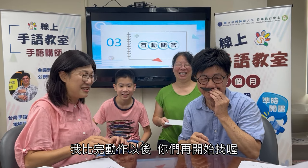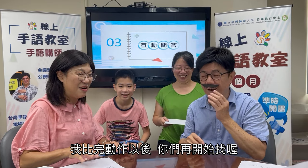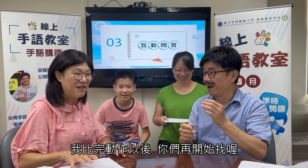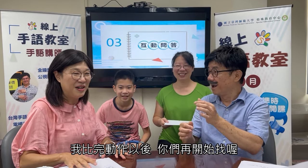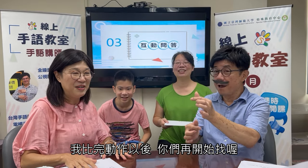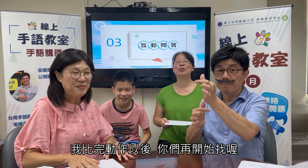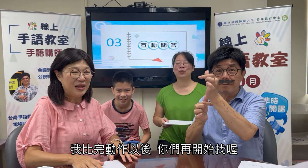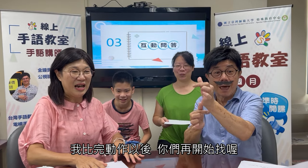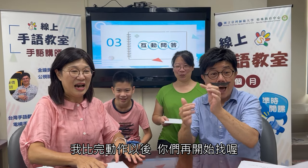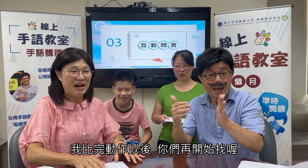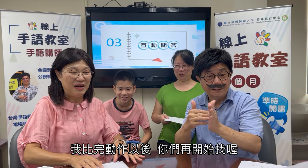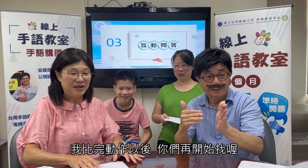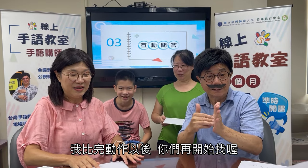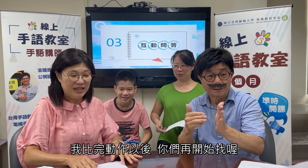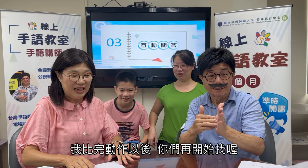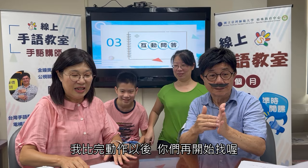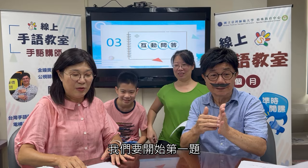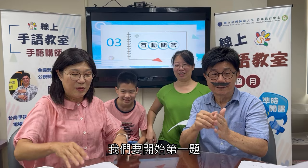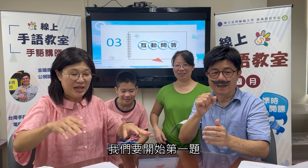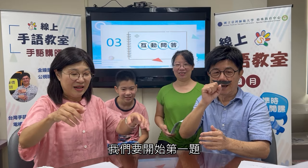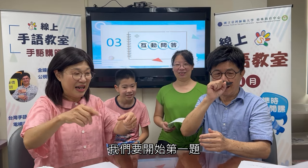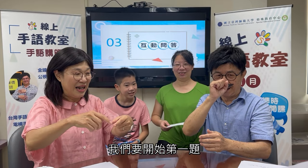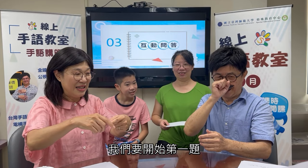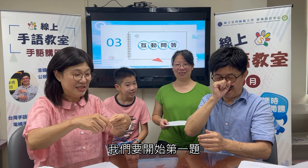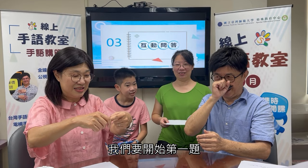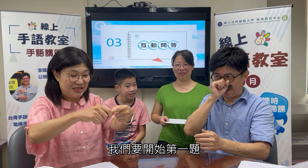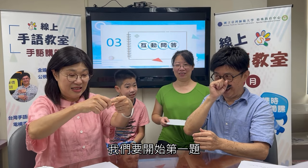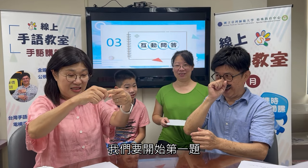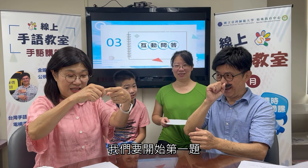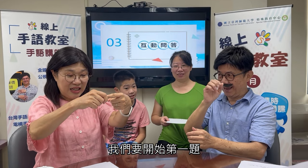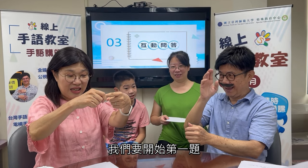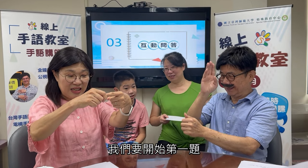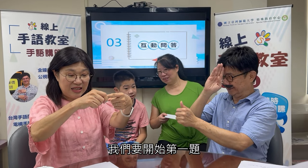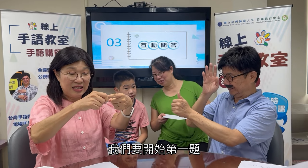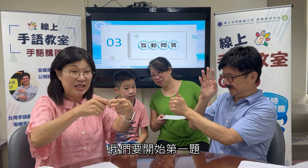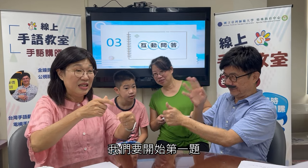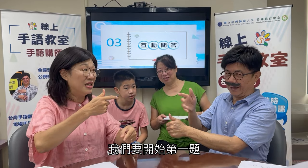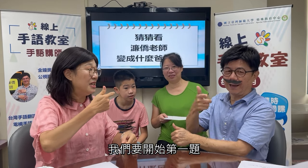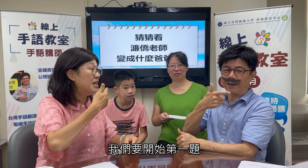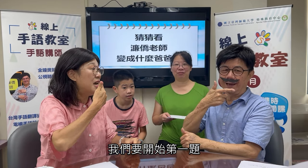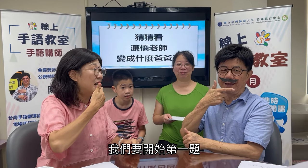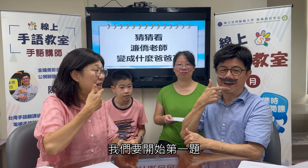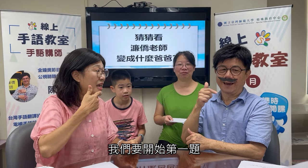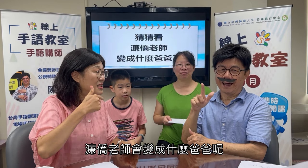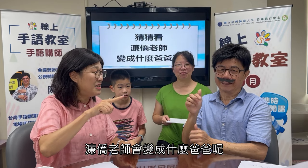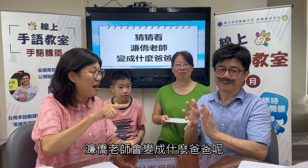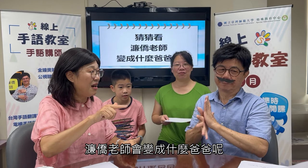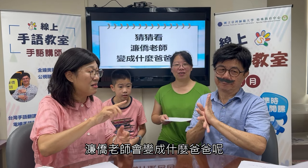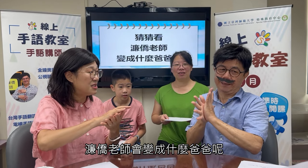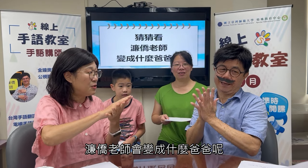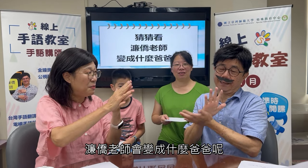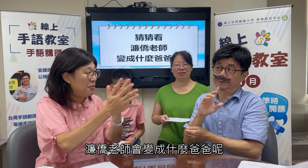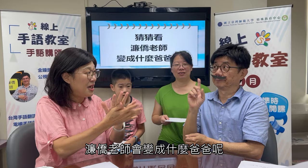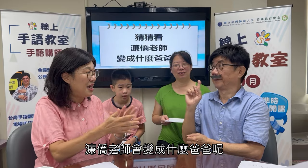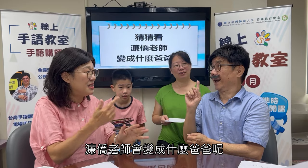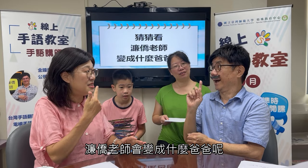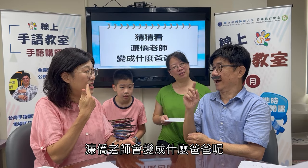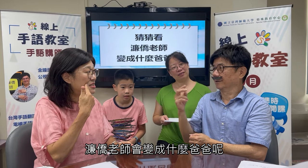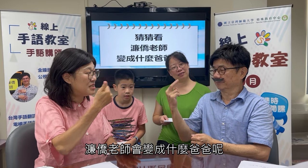找哦。好，我们要开始第一题，连桥老师会变成什